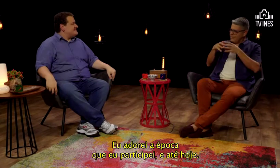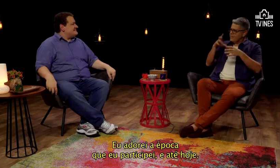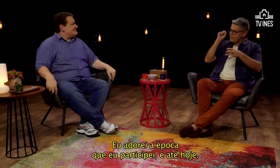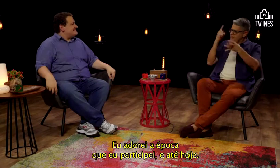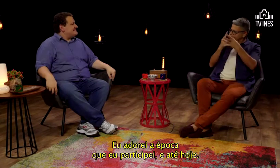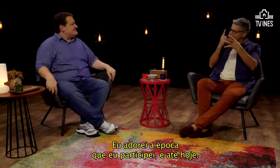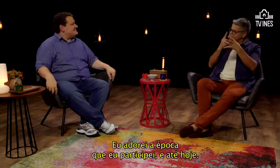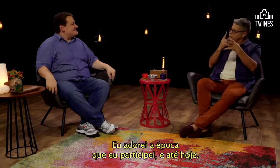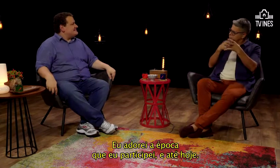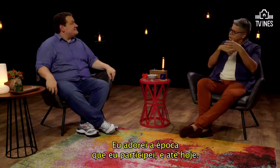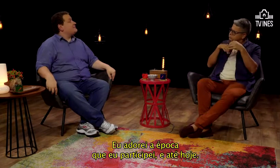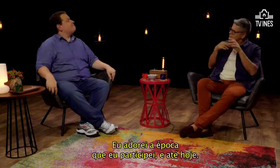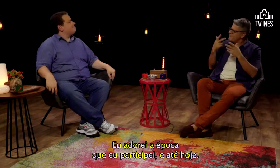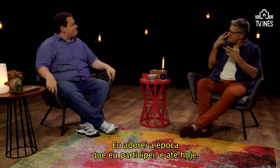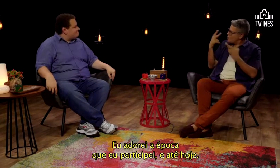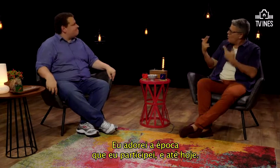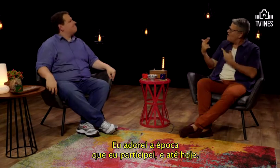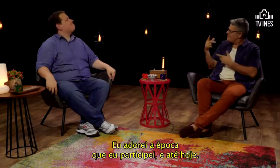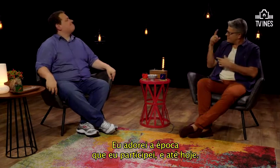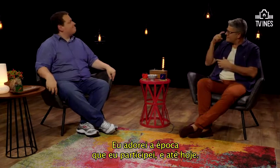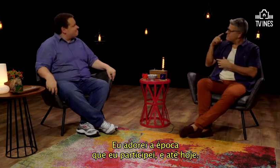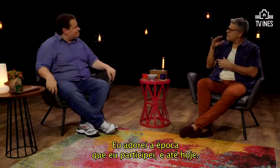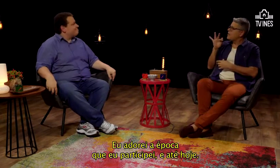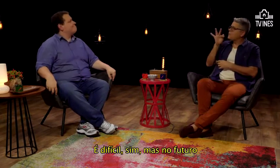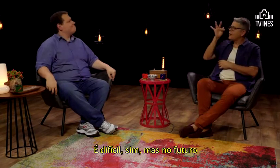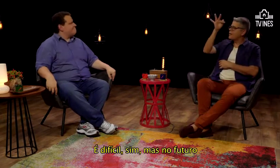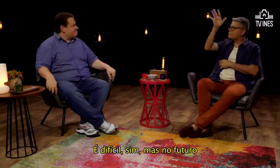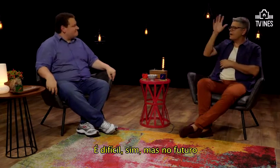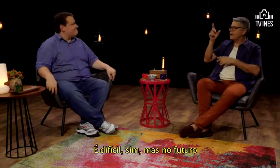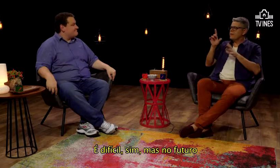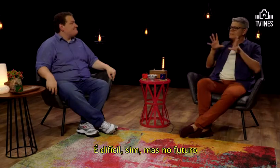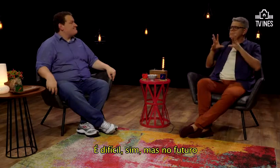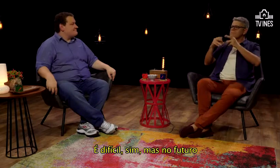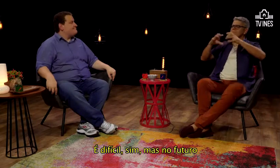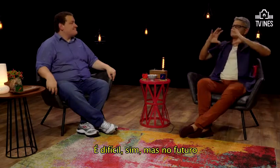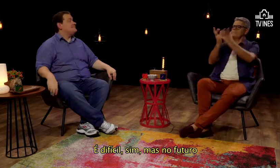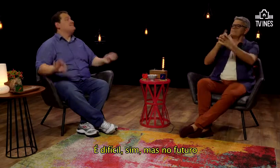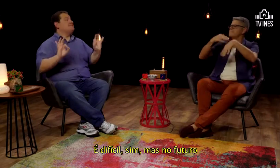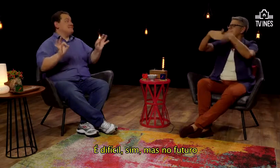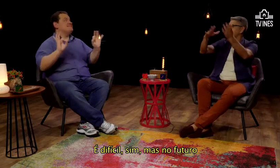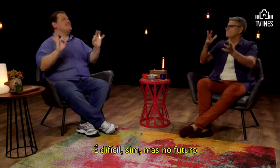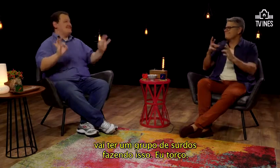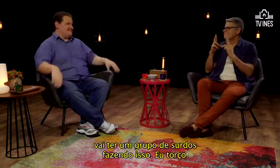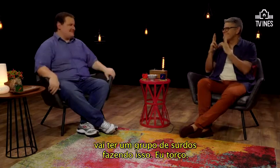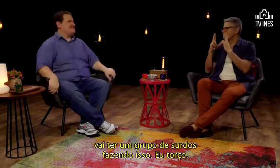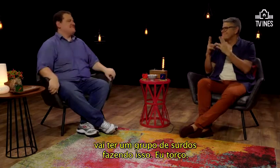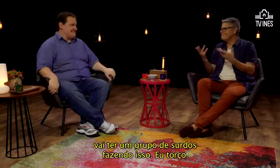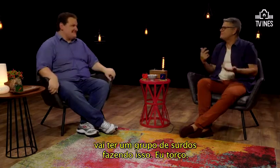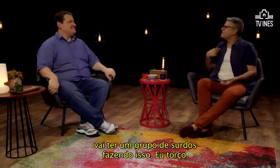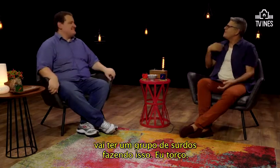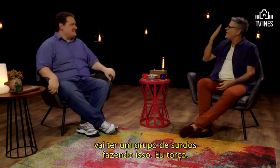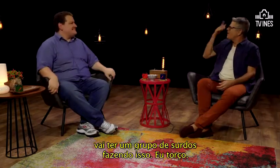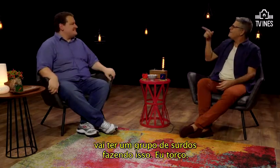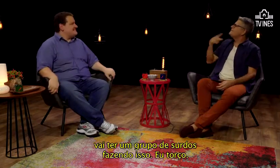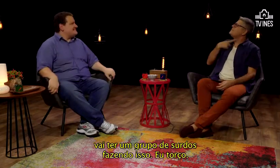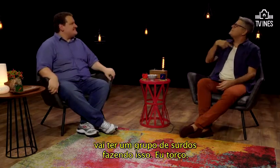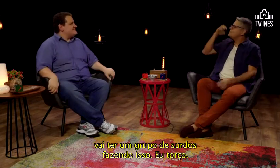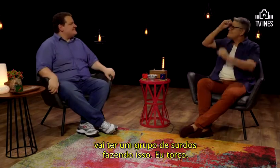a época em eu participei e até hoje. É difícil, sim, mas no futuro vai ter um grupo de surdos fazendo isso. Eu torço.